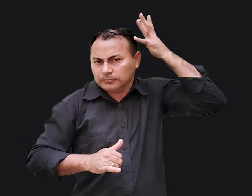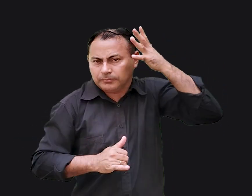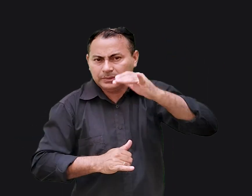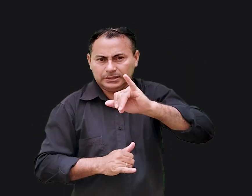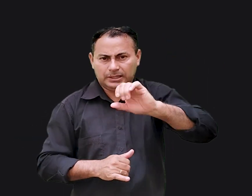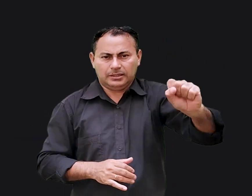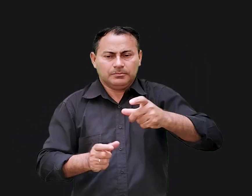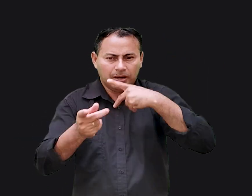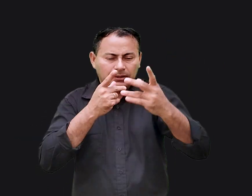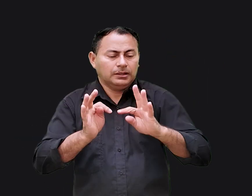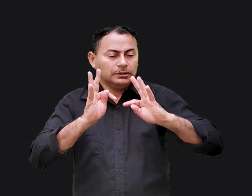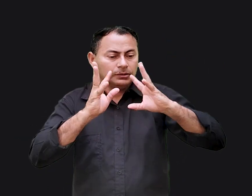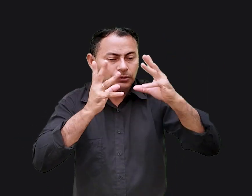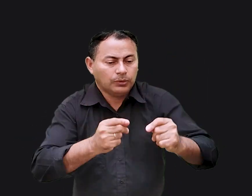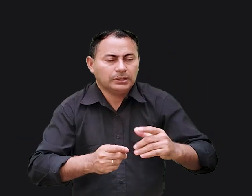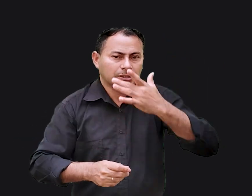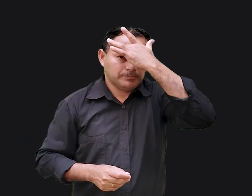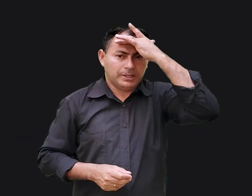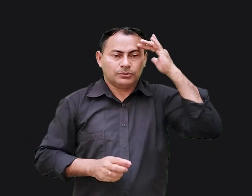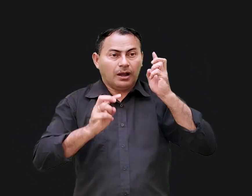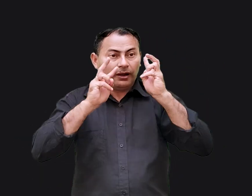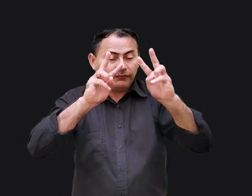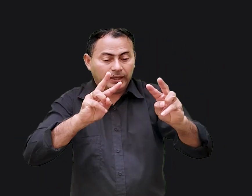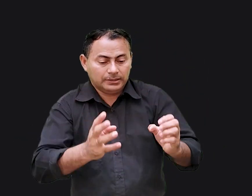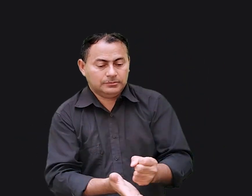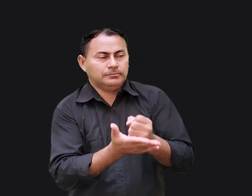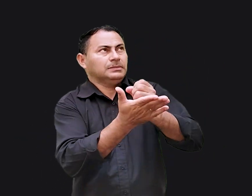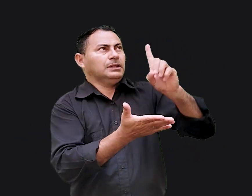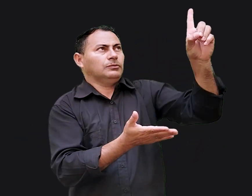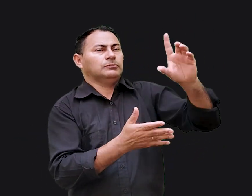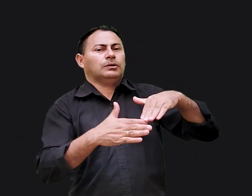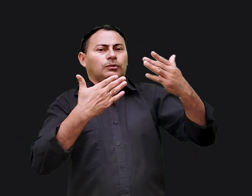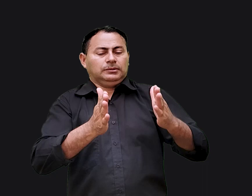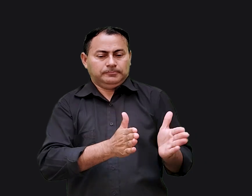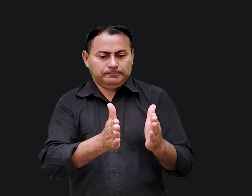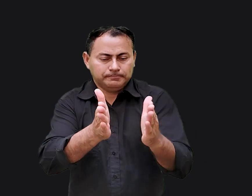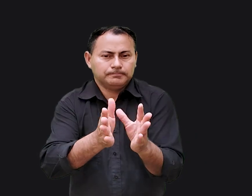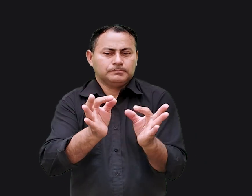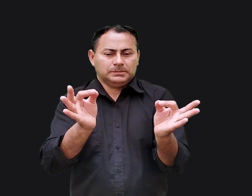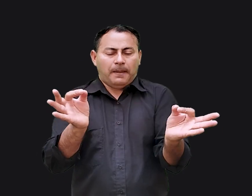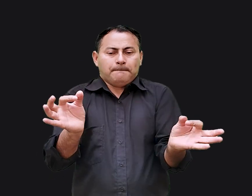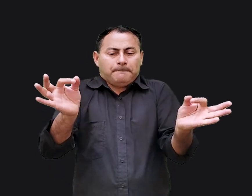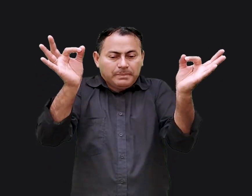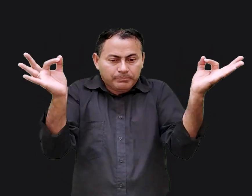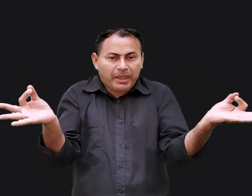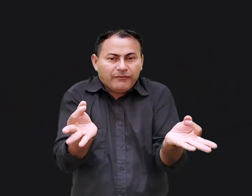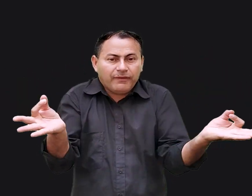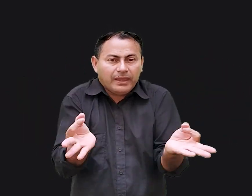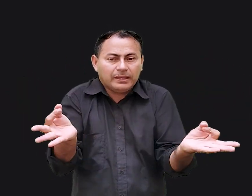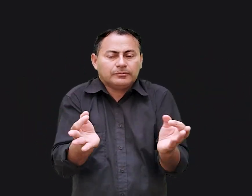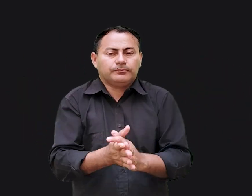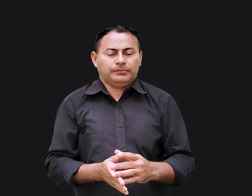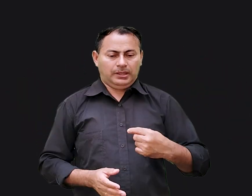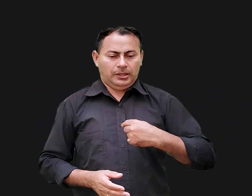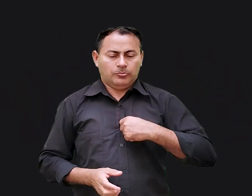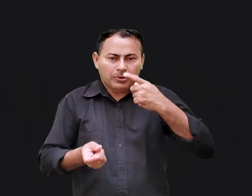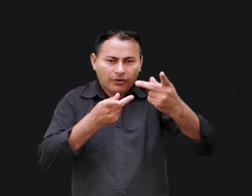Isaías, ele disse: toda a carne verá a salvação de Deus quando essa estrada estiver pronta. Eu vou repetir,